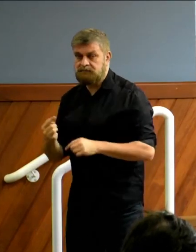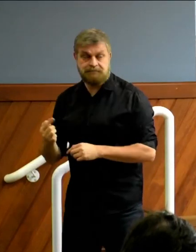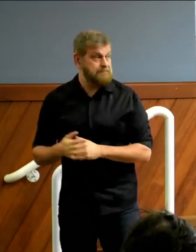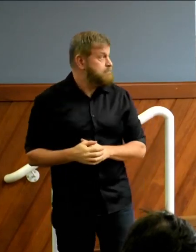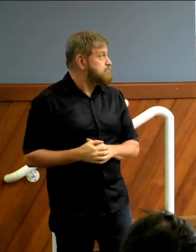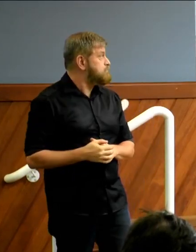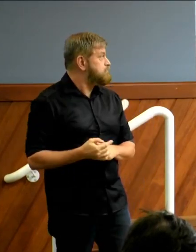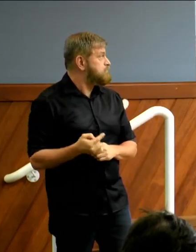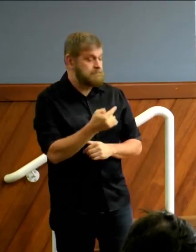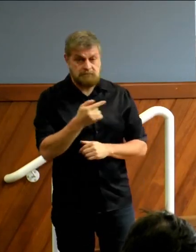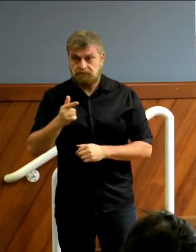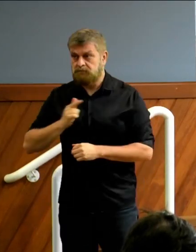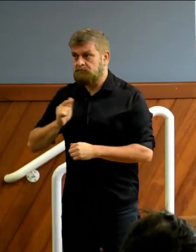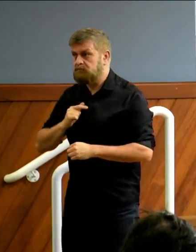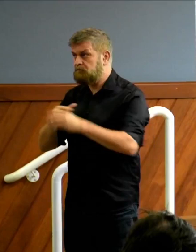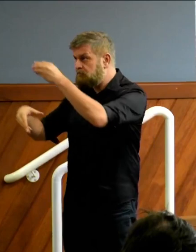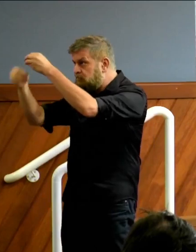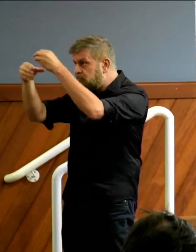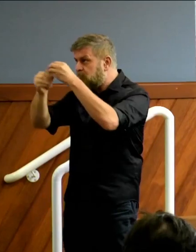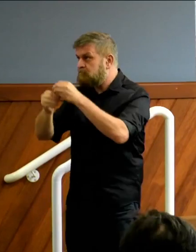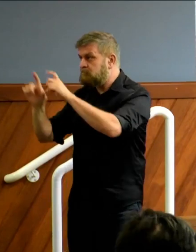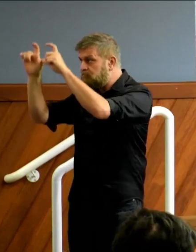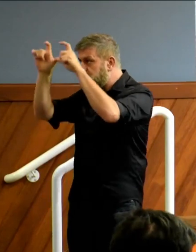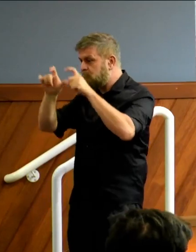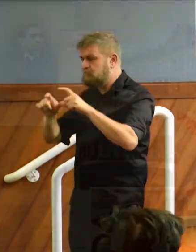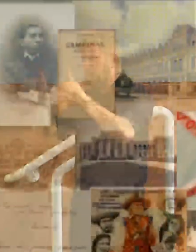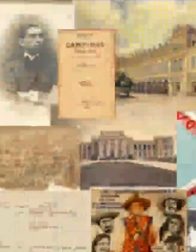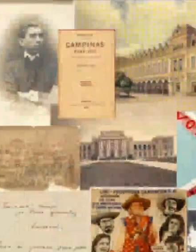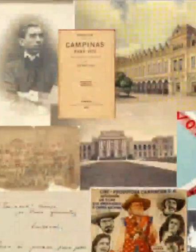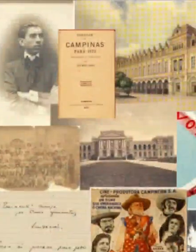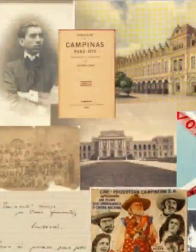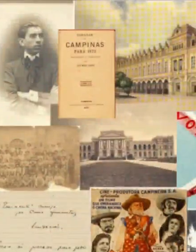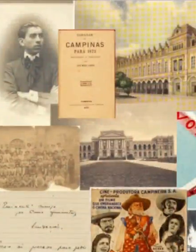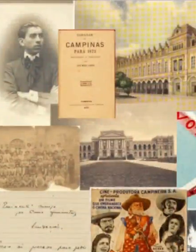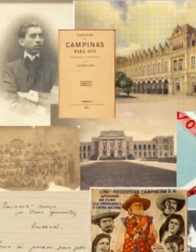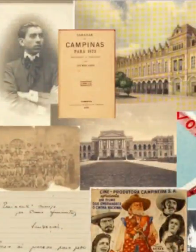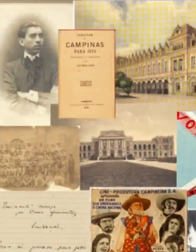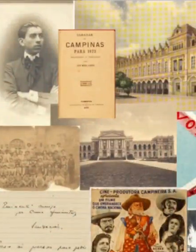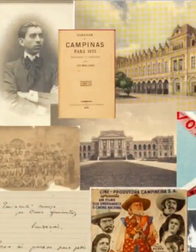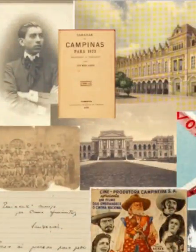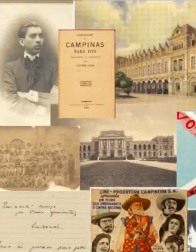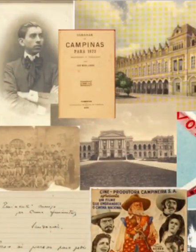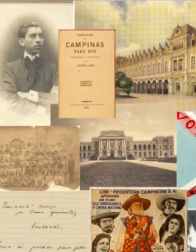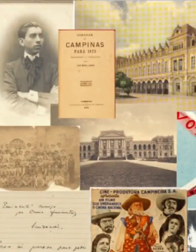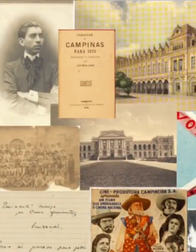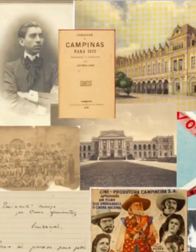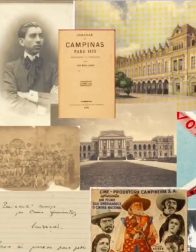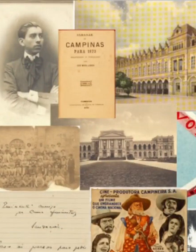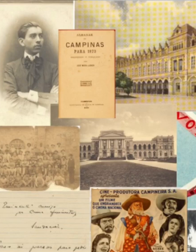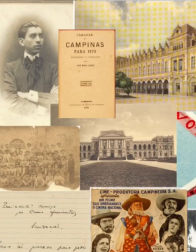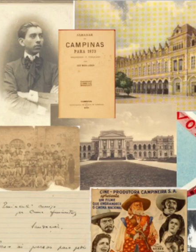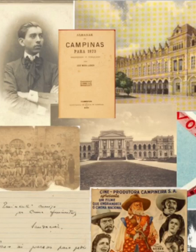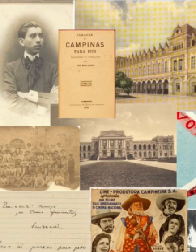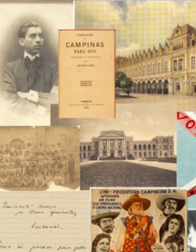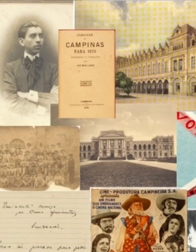Aqui eu fiz um pupurri, eu uso ele eternamente, porque foi o meu limite de criação, é isso. Que, só para vocês entenderem, isso é um pouco do